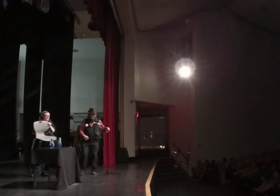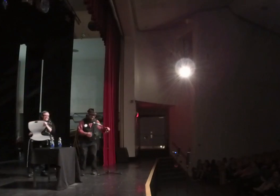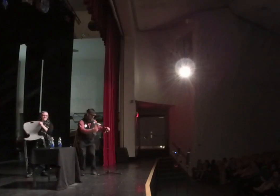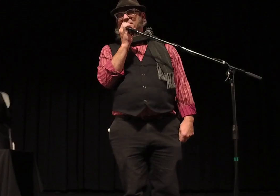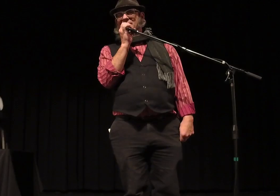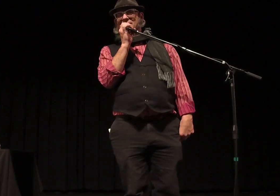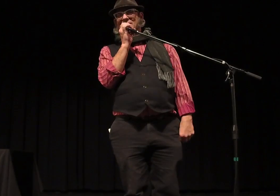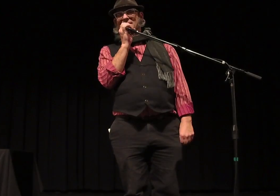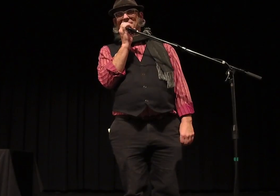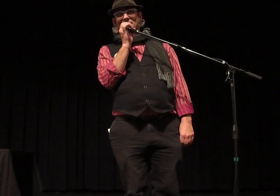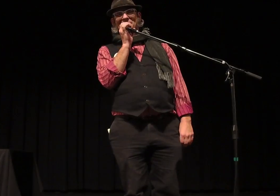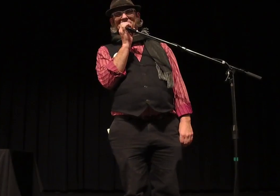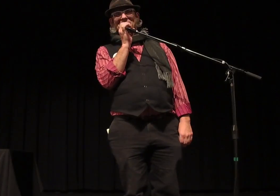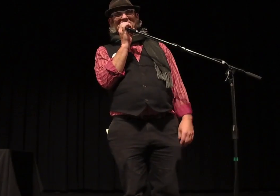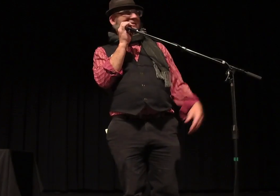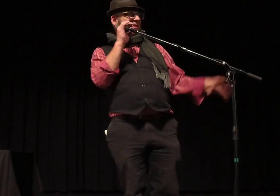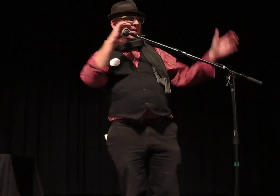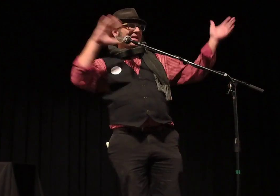Est-ce que c'était bien ça?